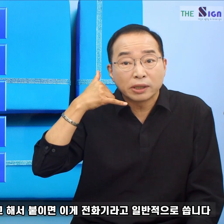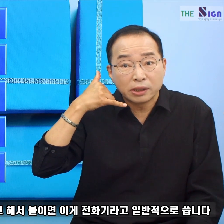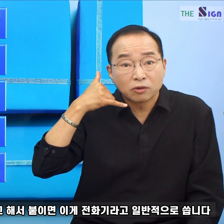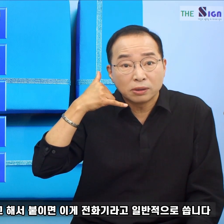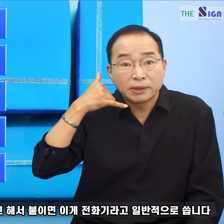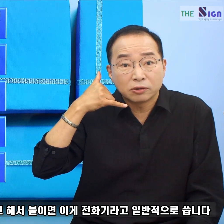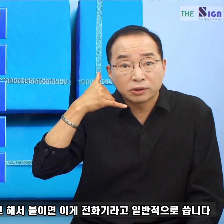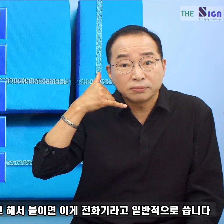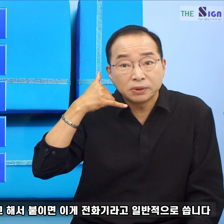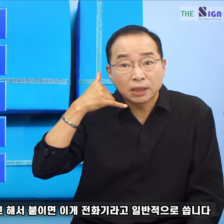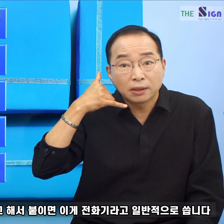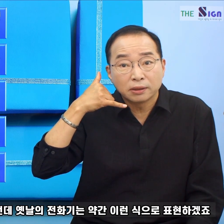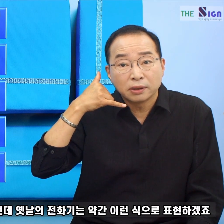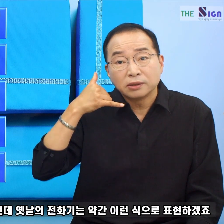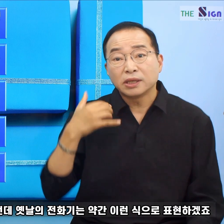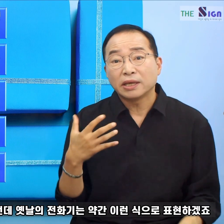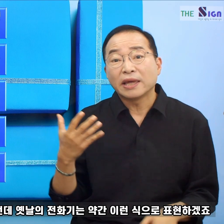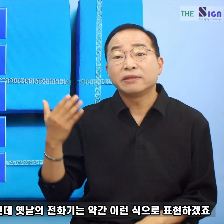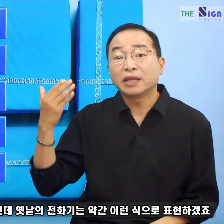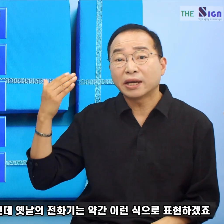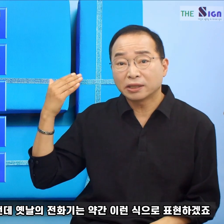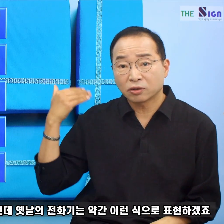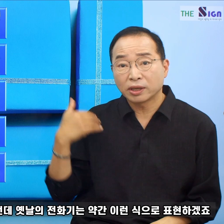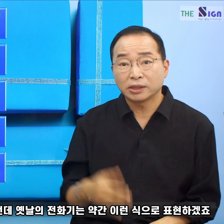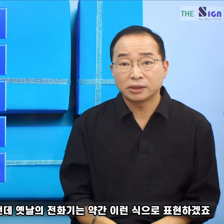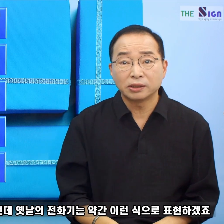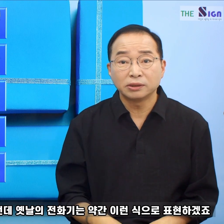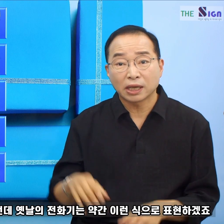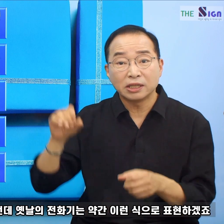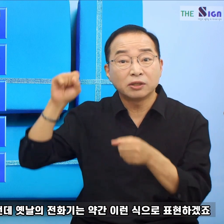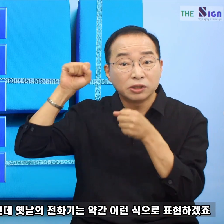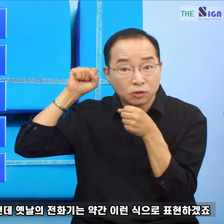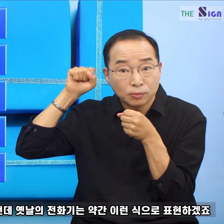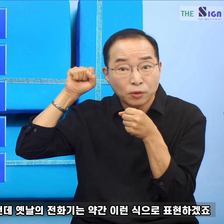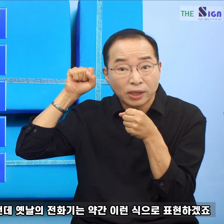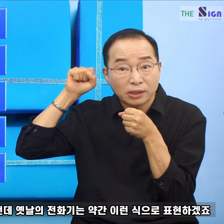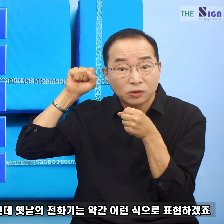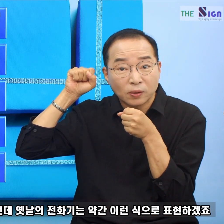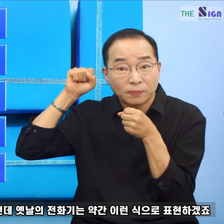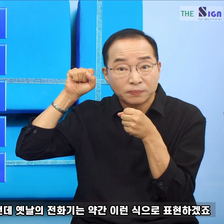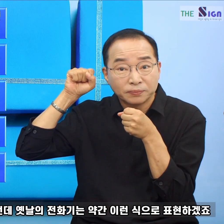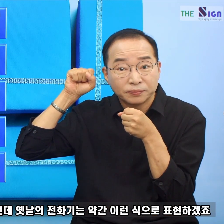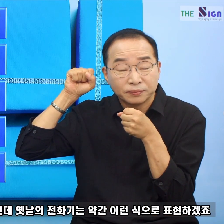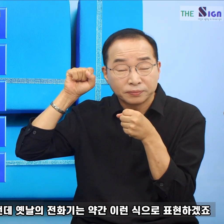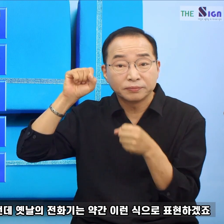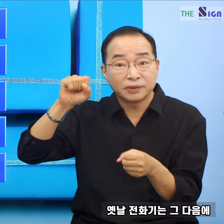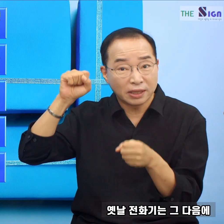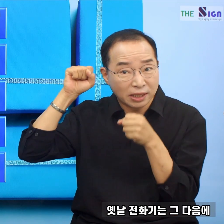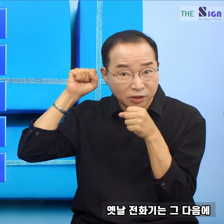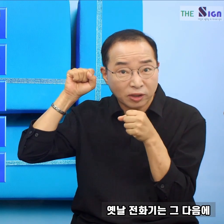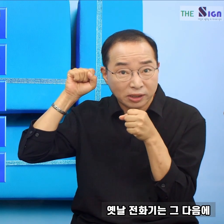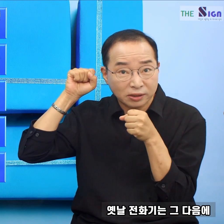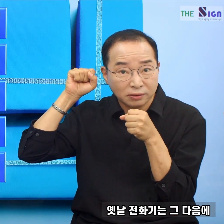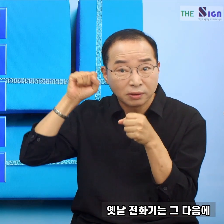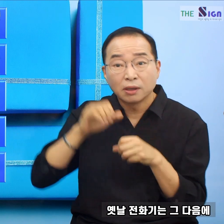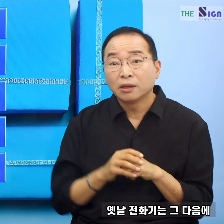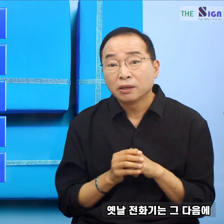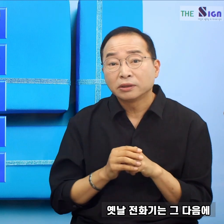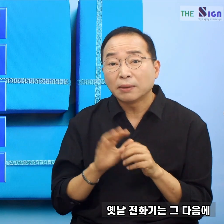전화기라고 일반적으로 씁니다. 근데 옛날의 전화기는 약간 이런 식으로도 표현하겠죠. 옛날 전화기는. 그 다음에